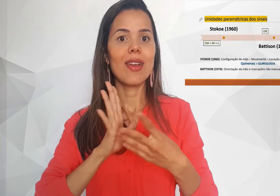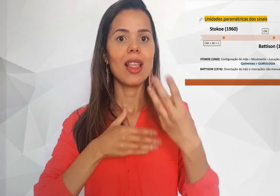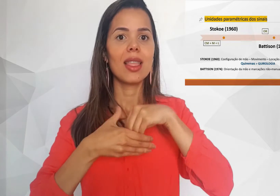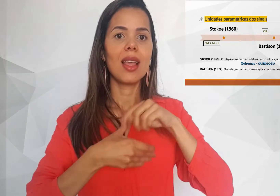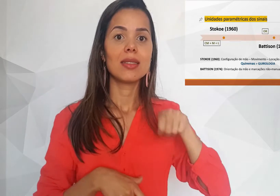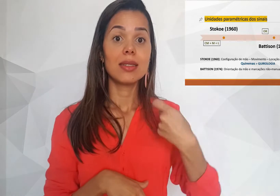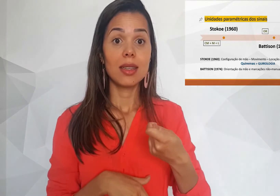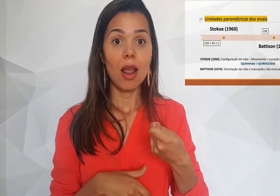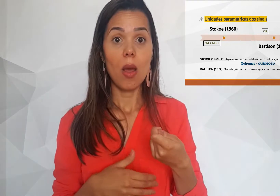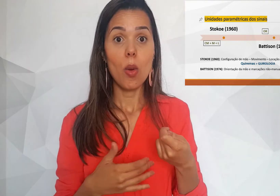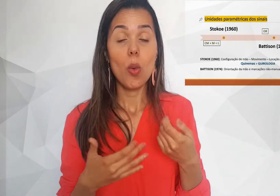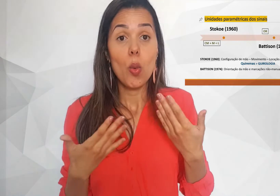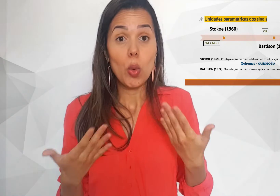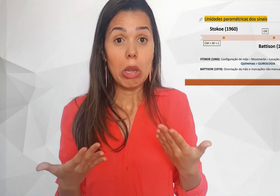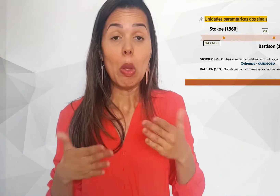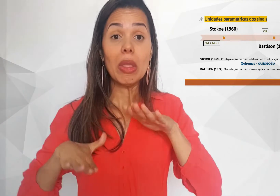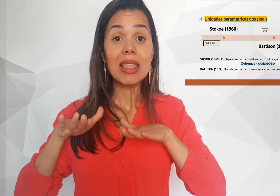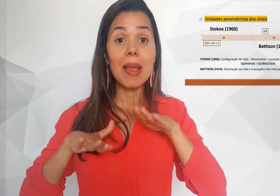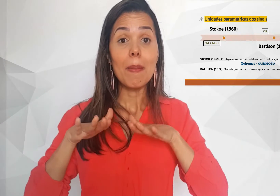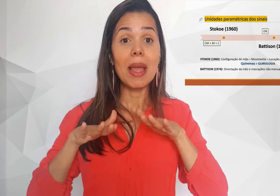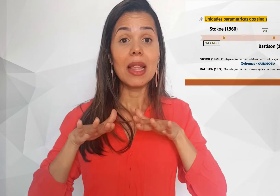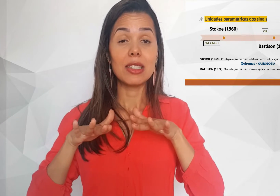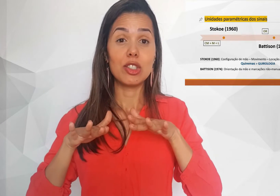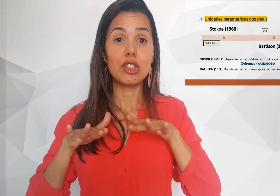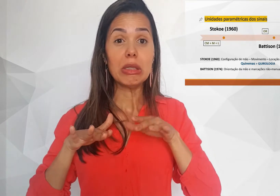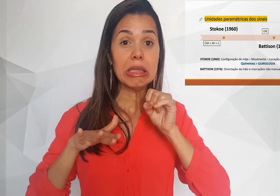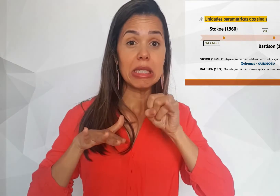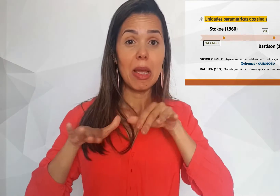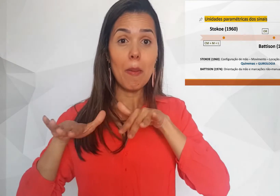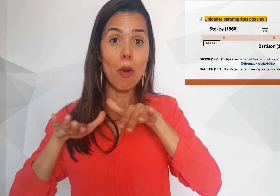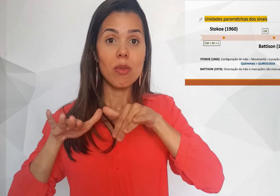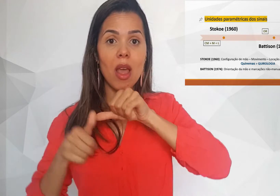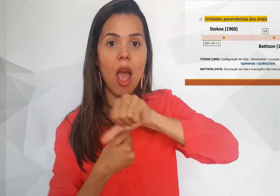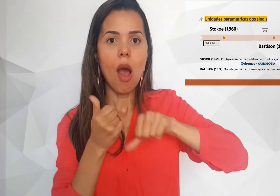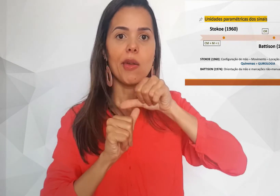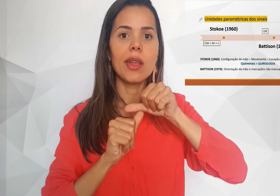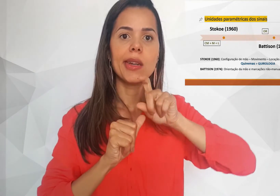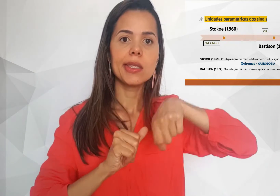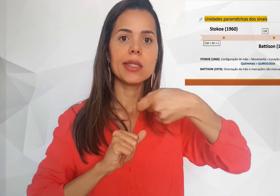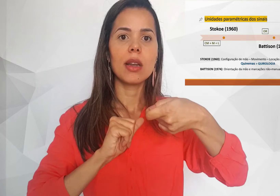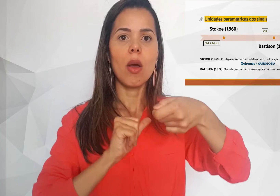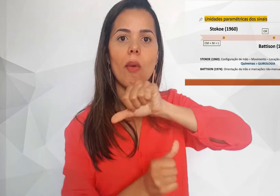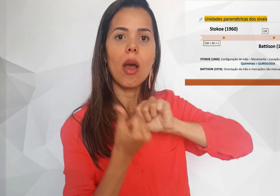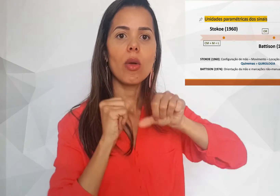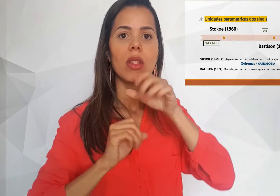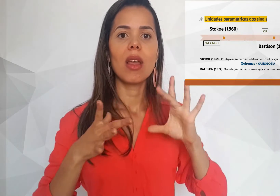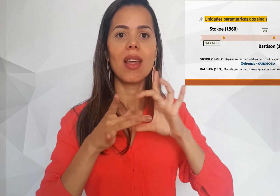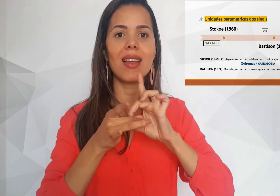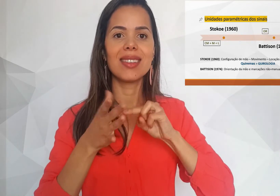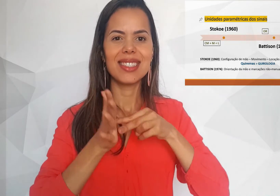os sinais que ele estava observando. Então, a depender do tipo do movimento, isso também poderia ocasionar mudança